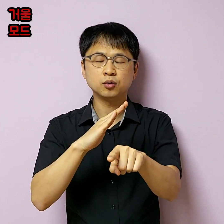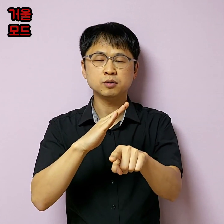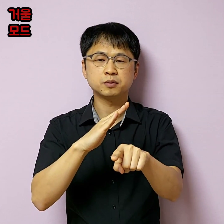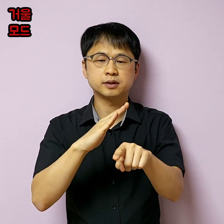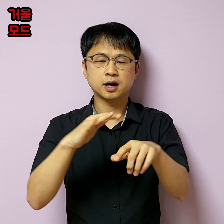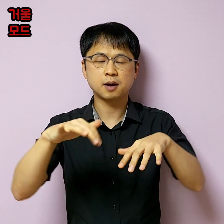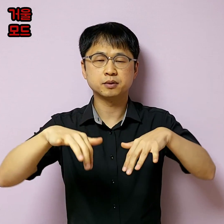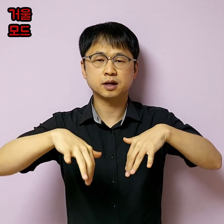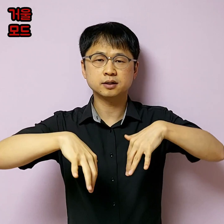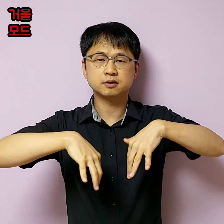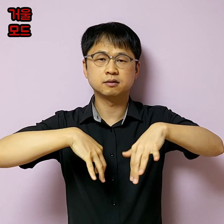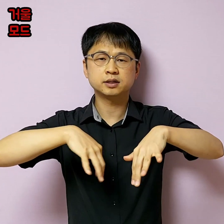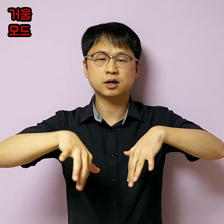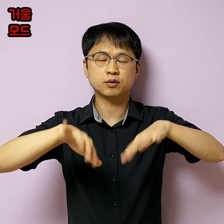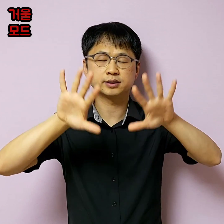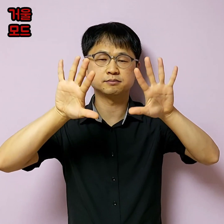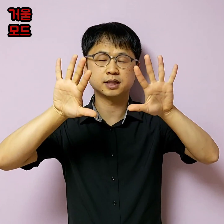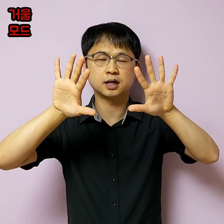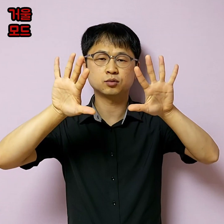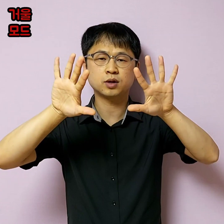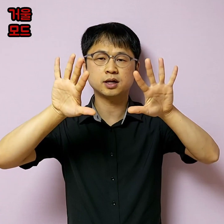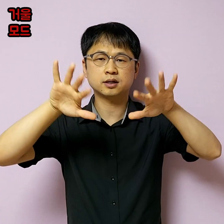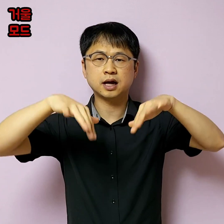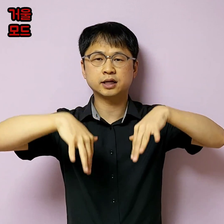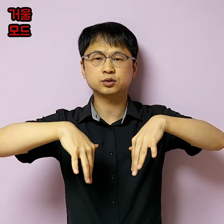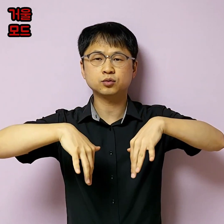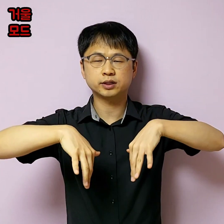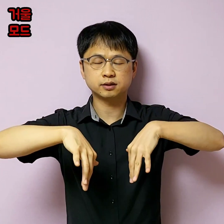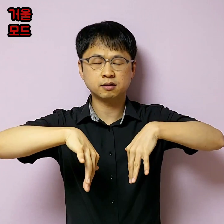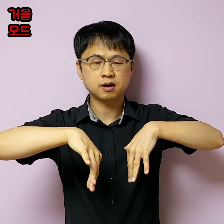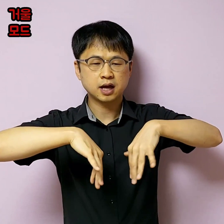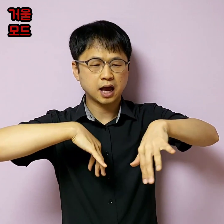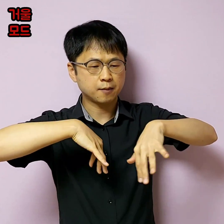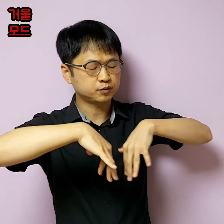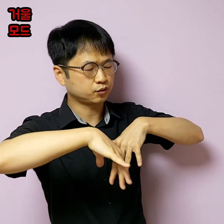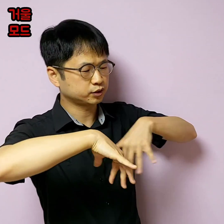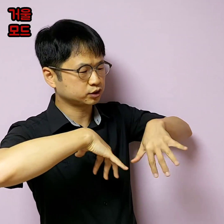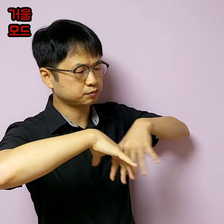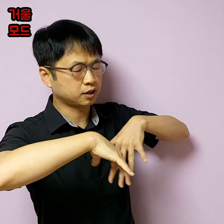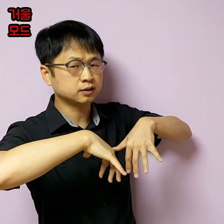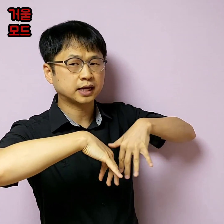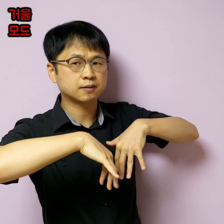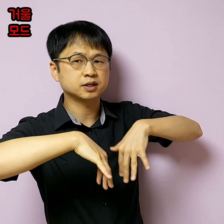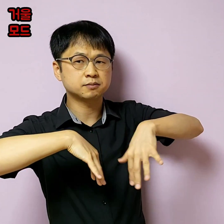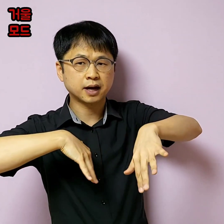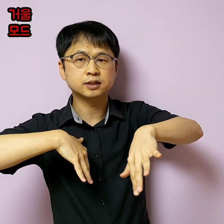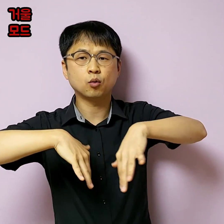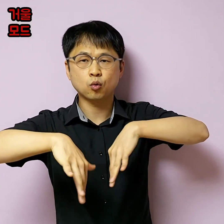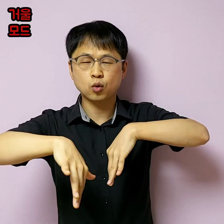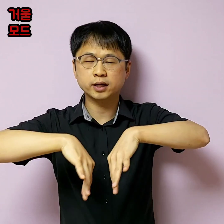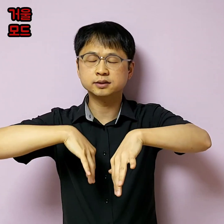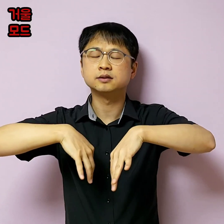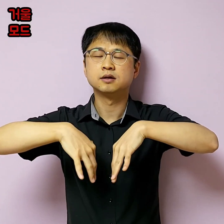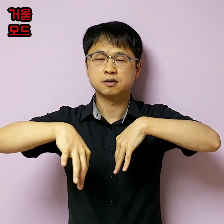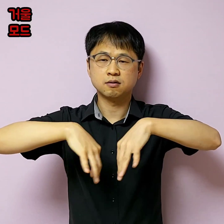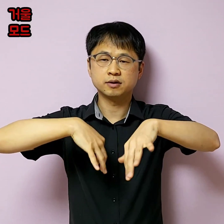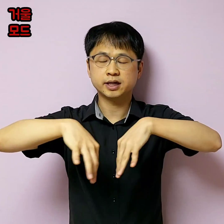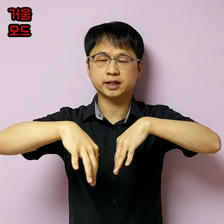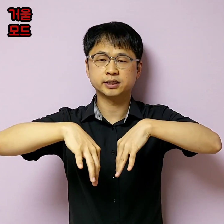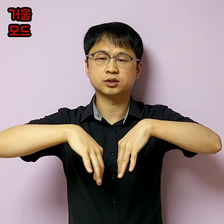나온 번화가는 거리라고 했습니다. 손가락을 아래쪽으로 해서 앞뒤로 해주시면 사람들이 많이 오고 가는 거리가